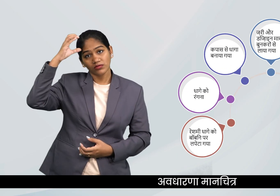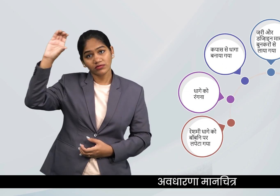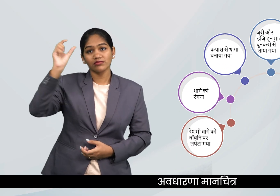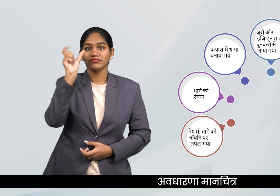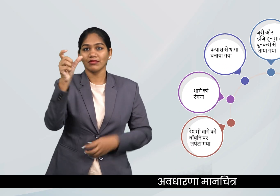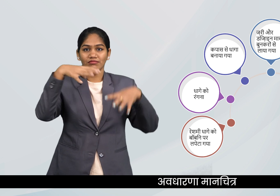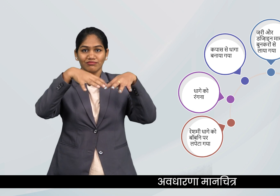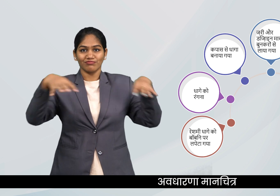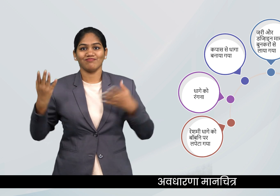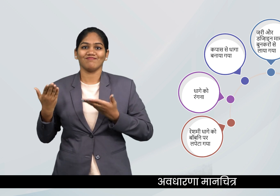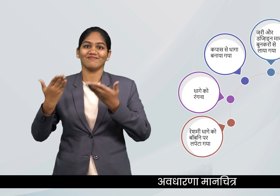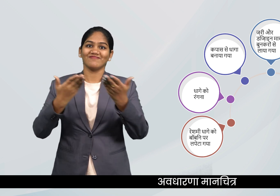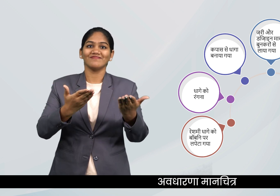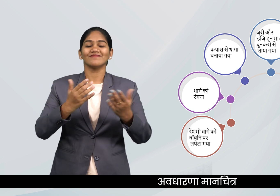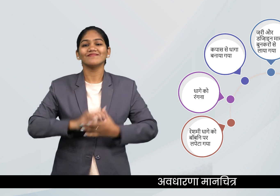अवधारणा मानचित्र।